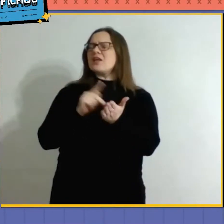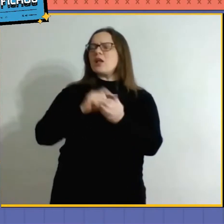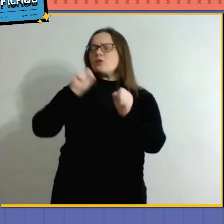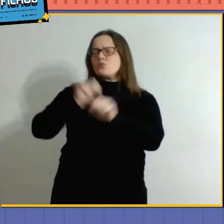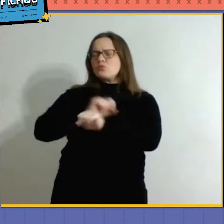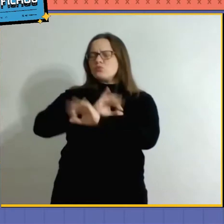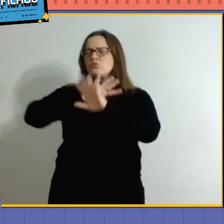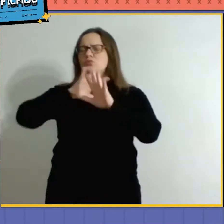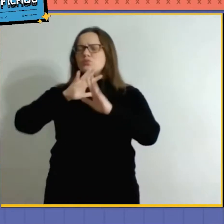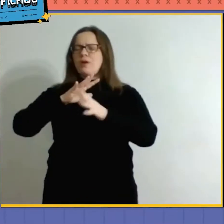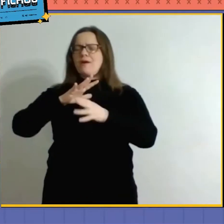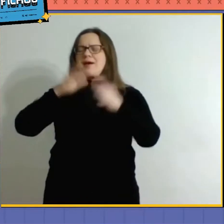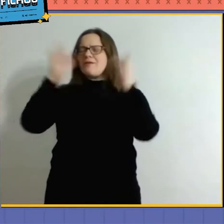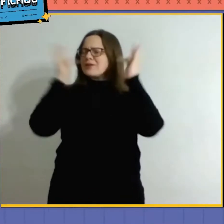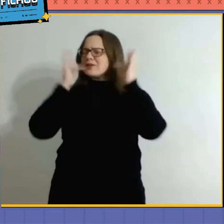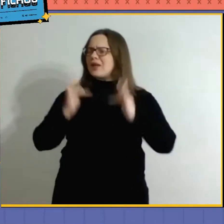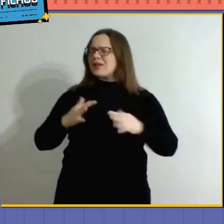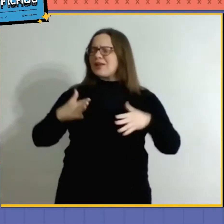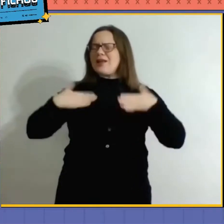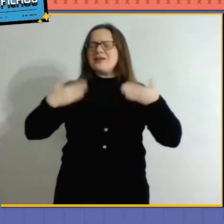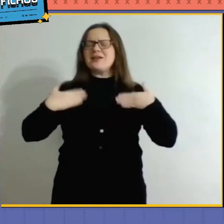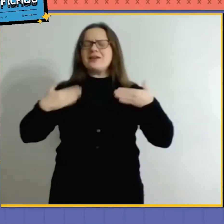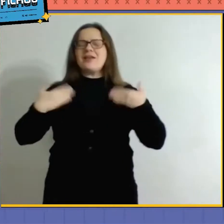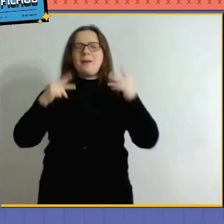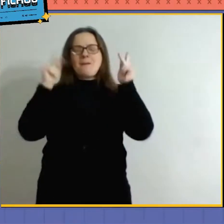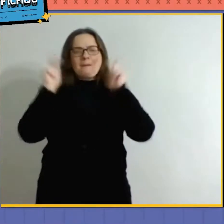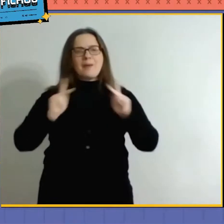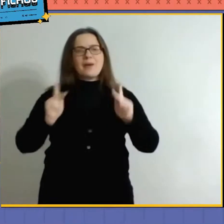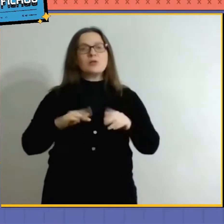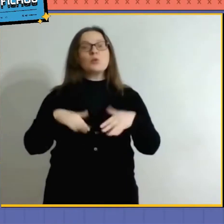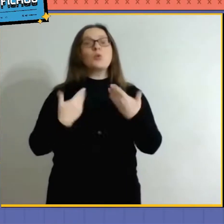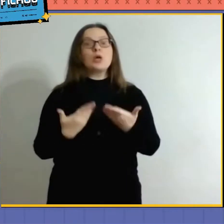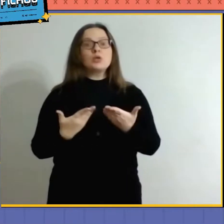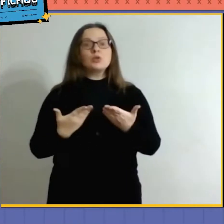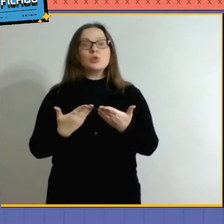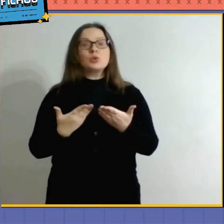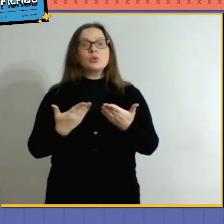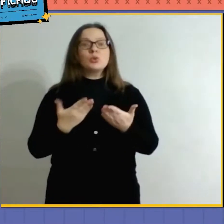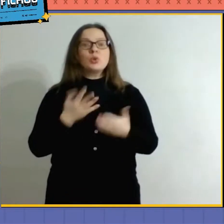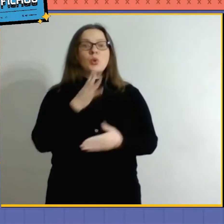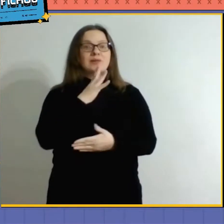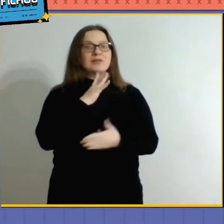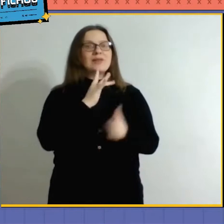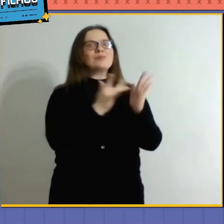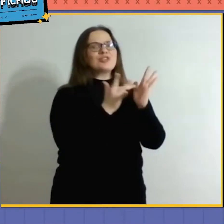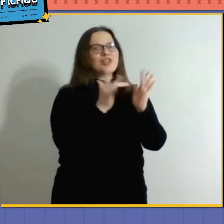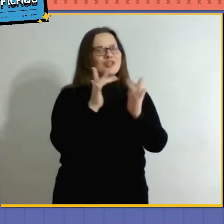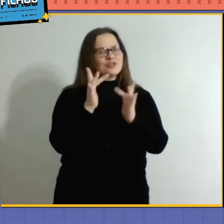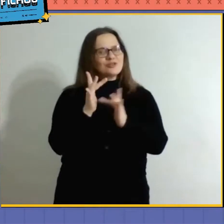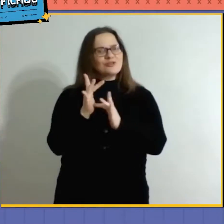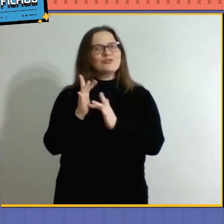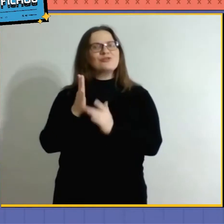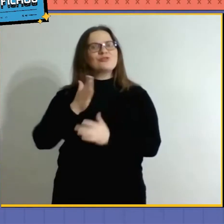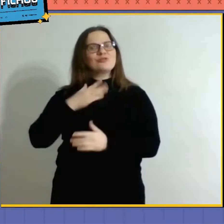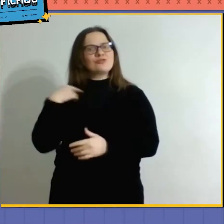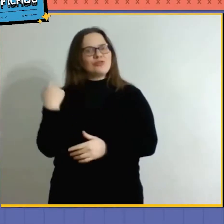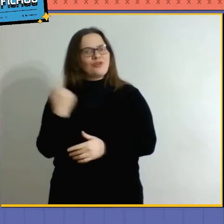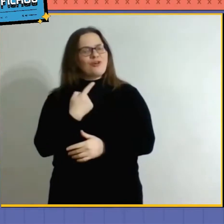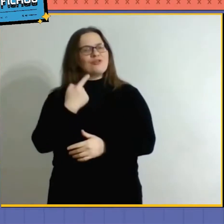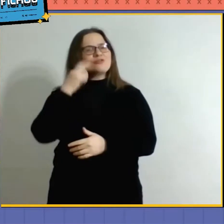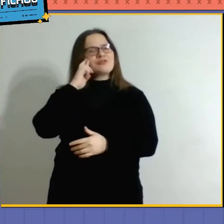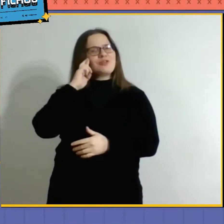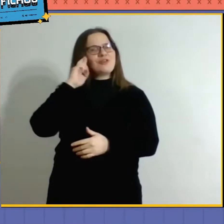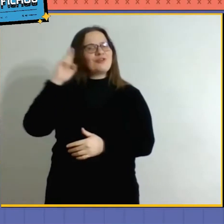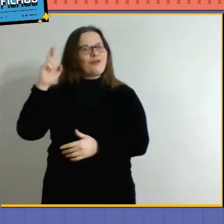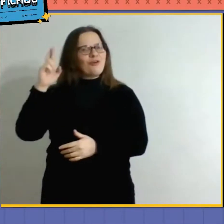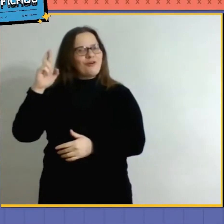a verdadeira paz que só encontramos Quando conhecemos a Jesus como nosso senhor quando reconhecemos que ele é o